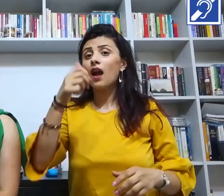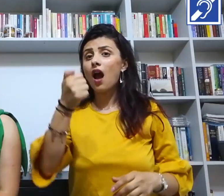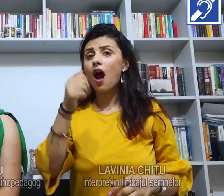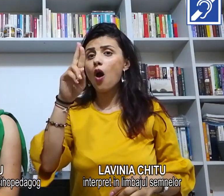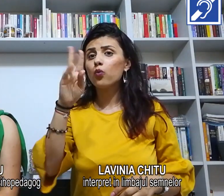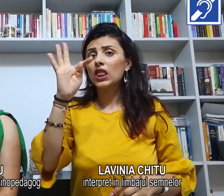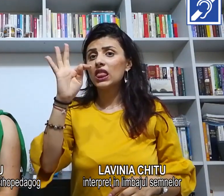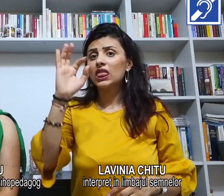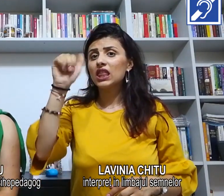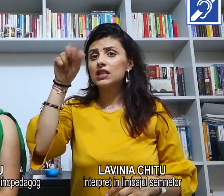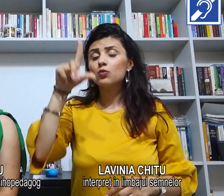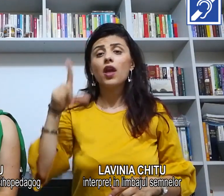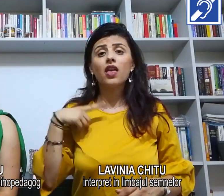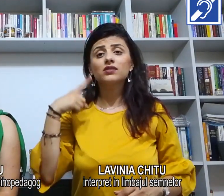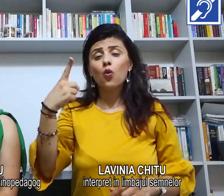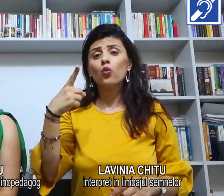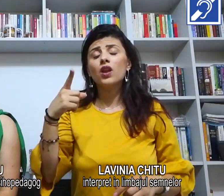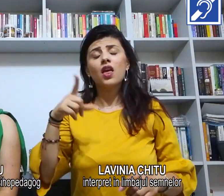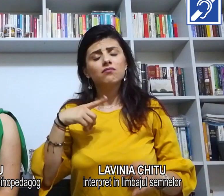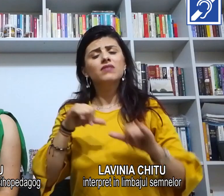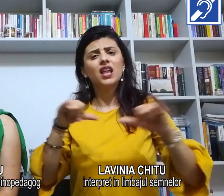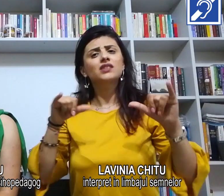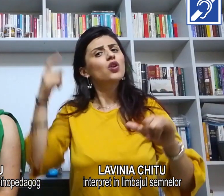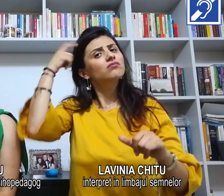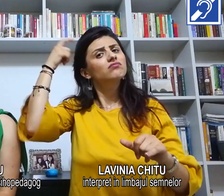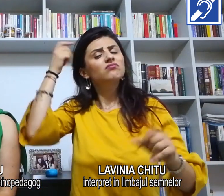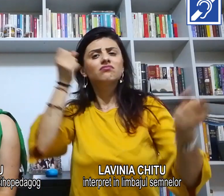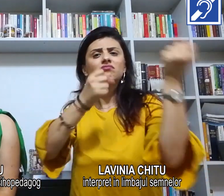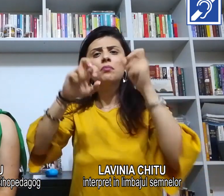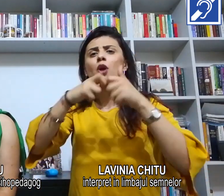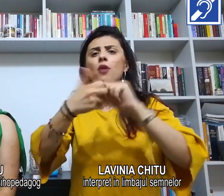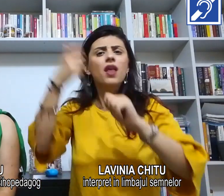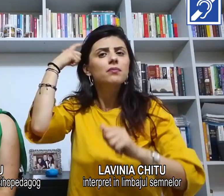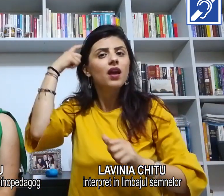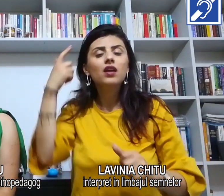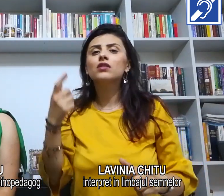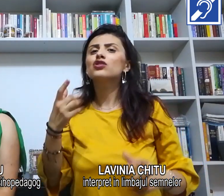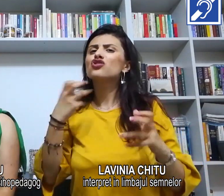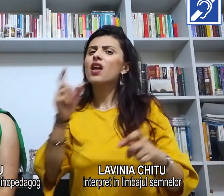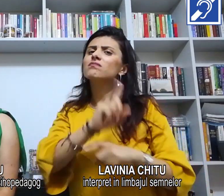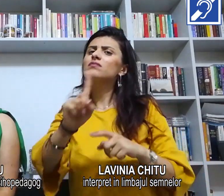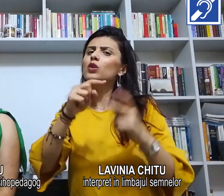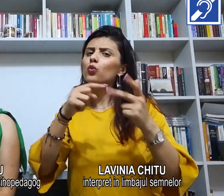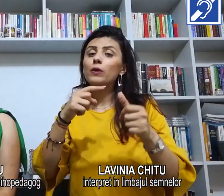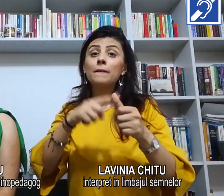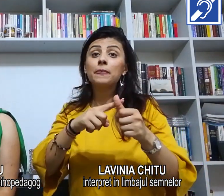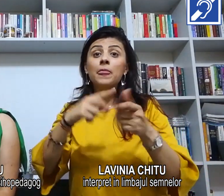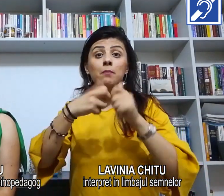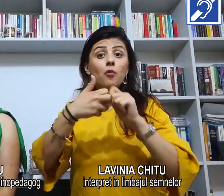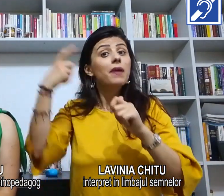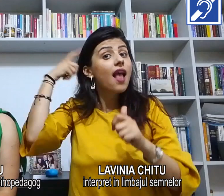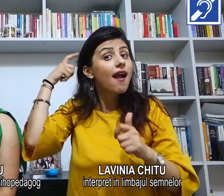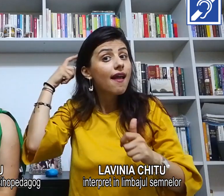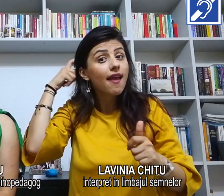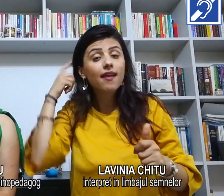Autismul este o tulburare de dezvoltare care se manifestă pe următoarele paliere: cognitiv,